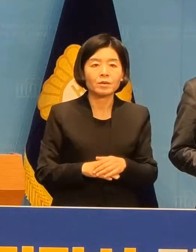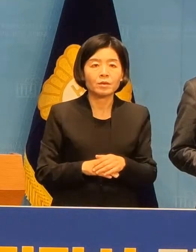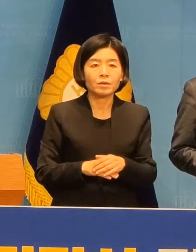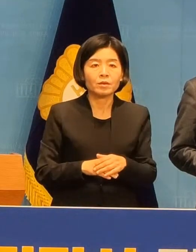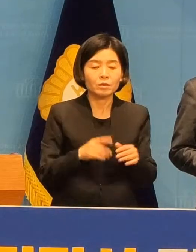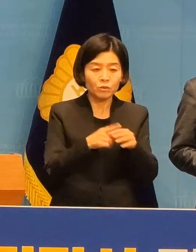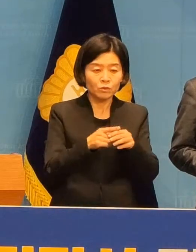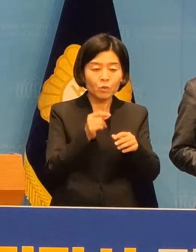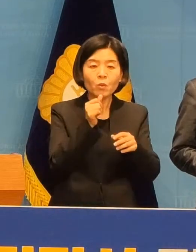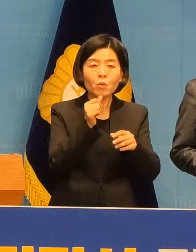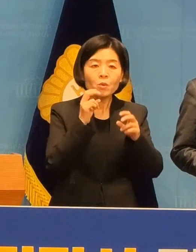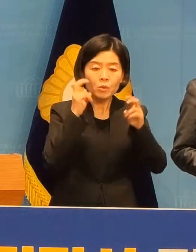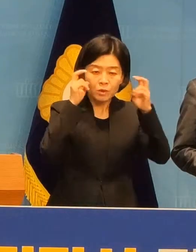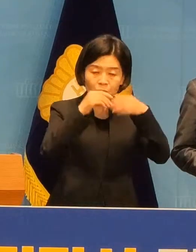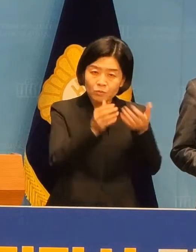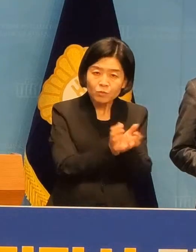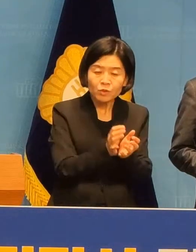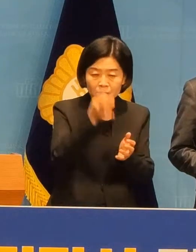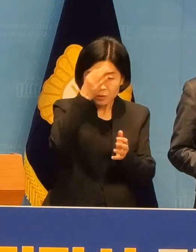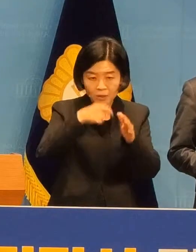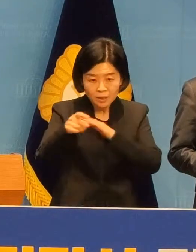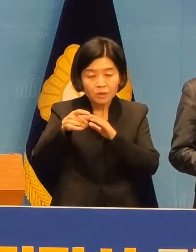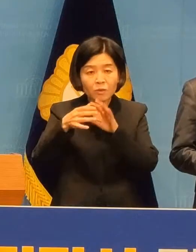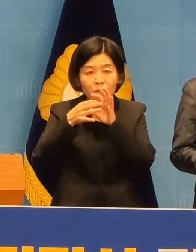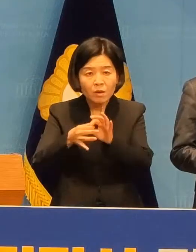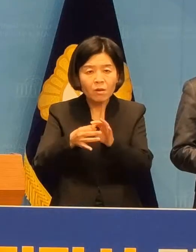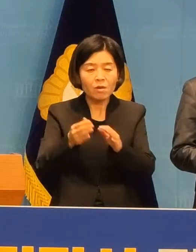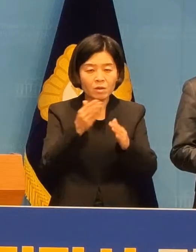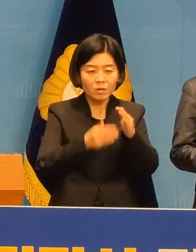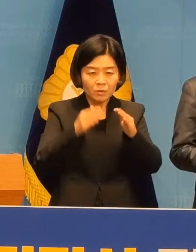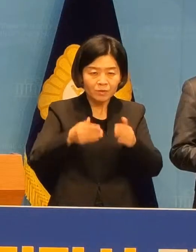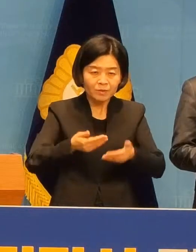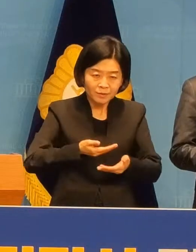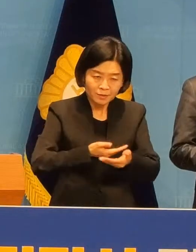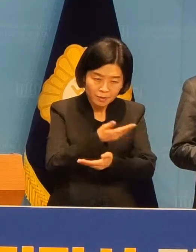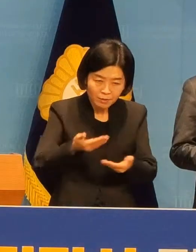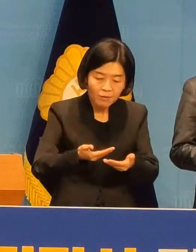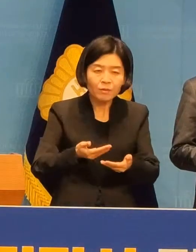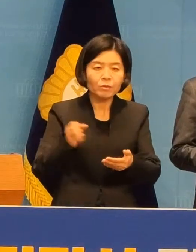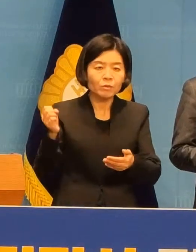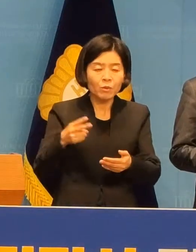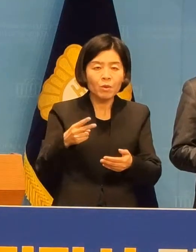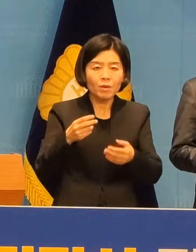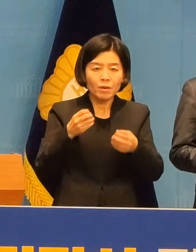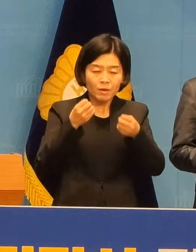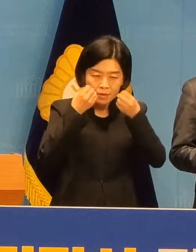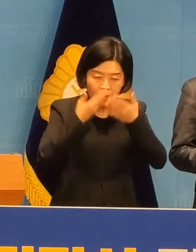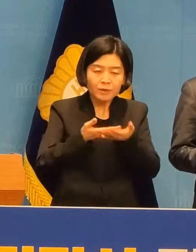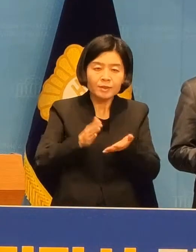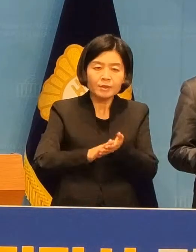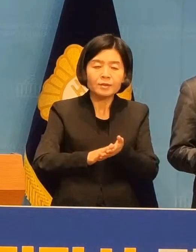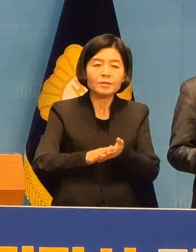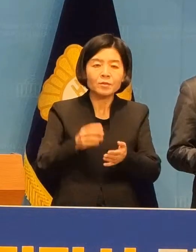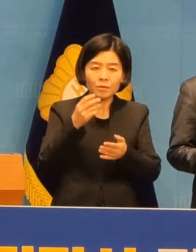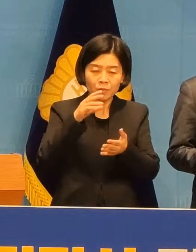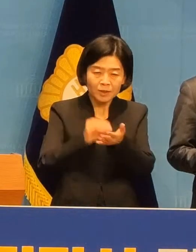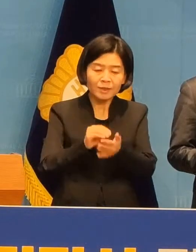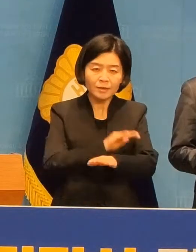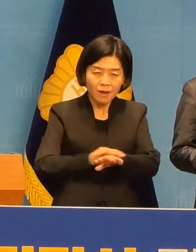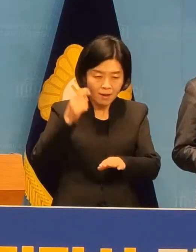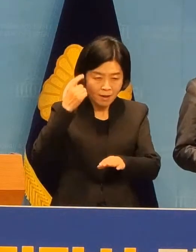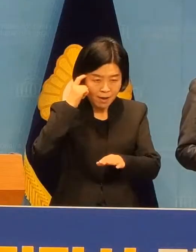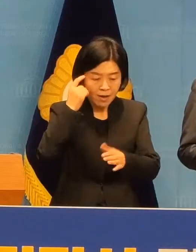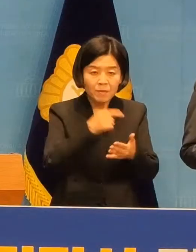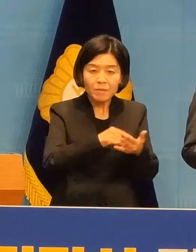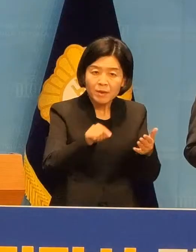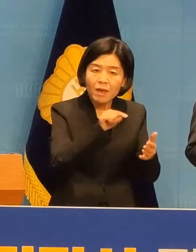기술 탈취 근절을 혁신 생태계와 공정한 산업 구조를 위한 핵심 과제로 인식하고 피해 기업이 신뢰 속에서 협업할